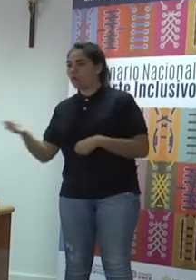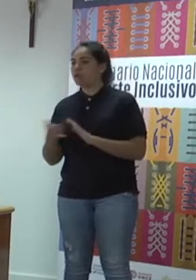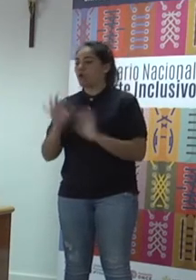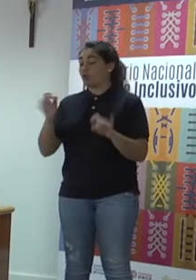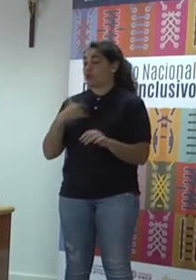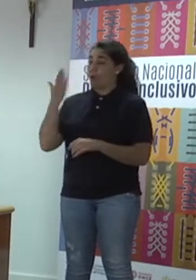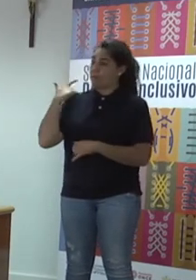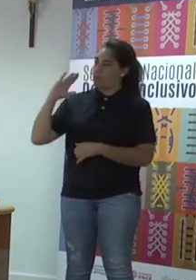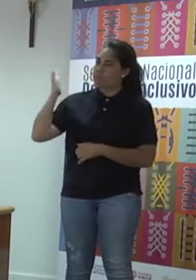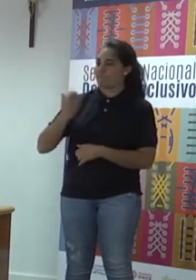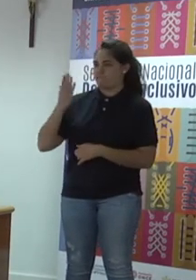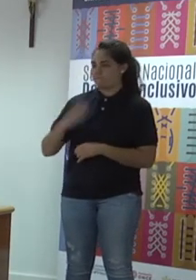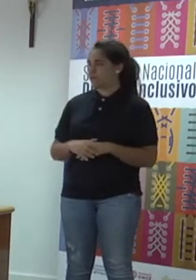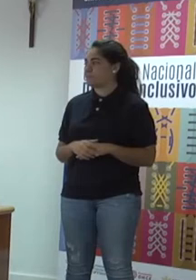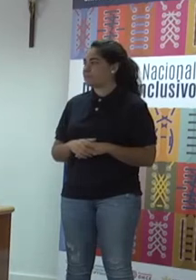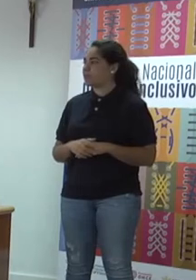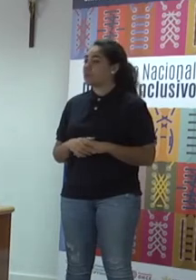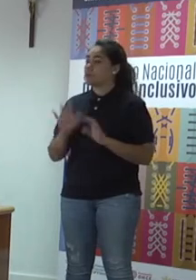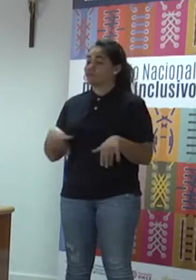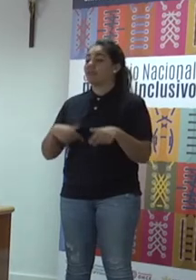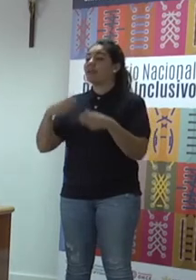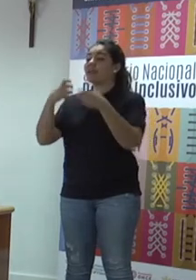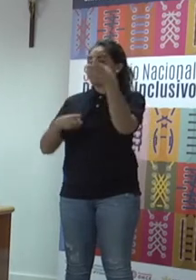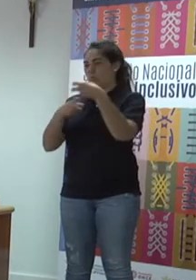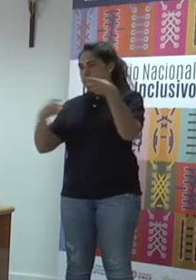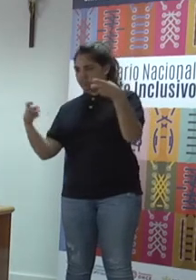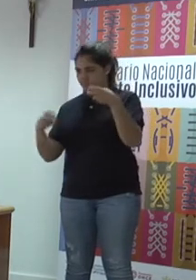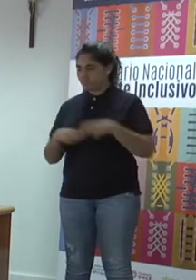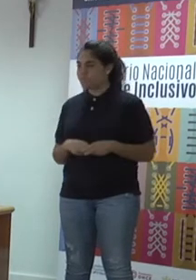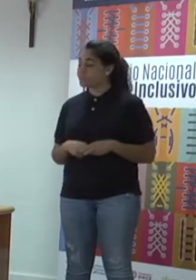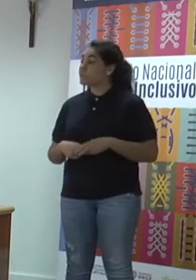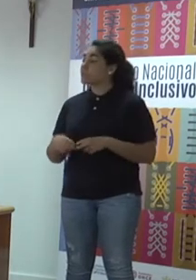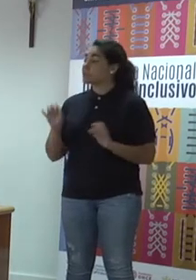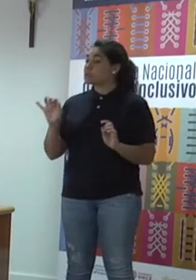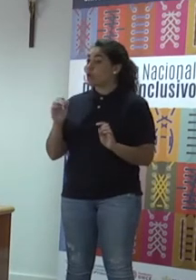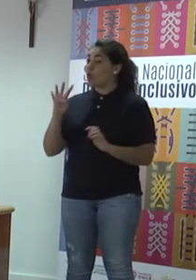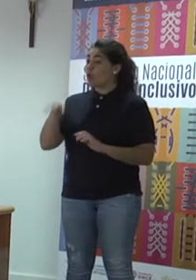espalda fuerte, que me produjo la lesión medular. Hacía 4 meses antes